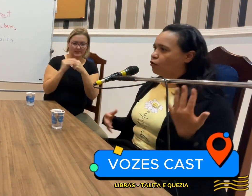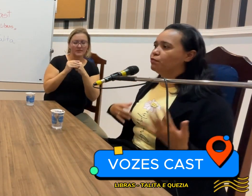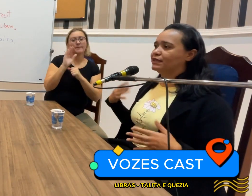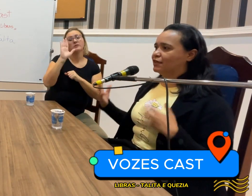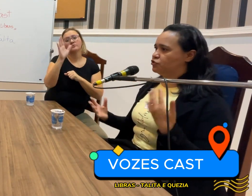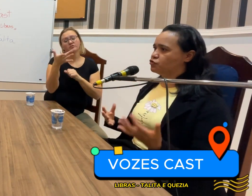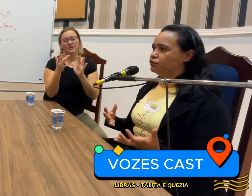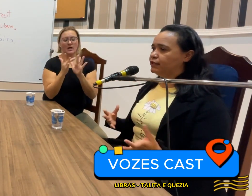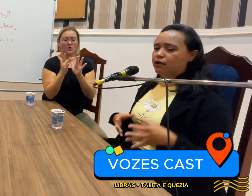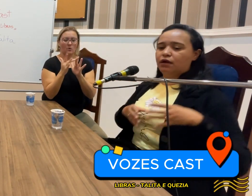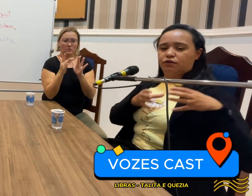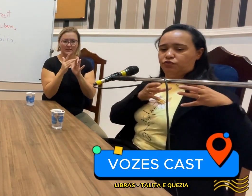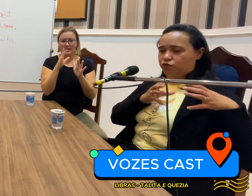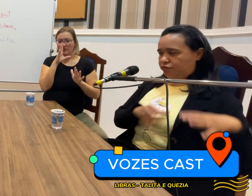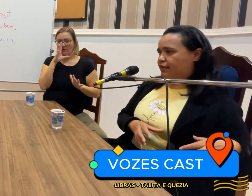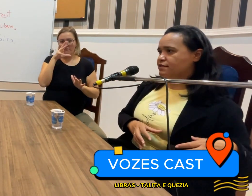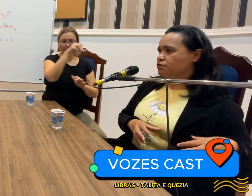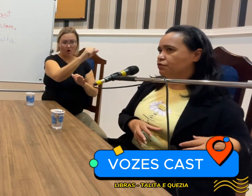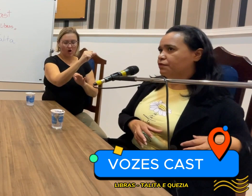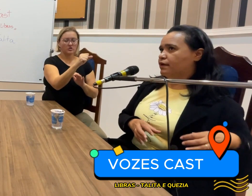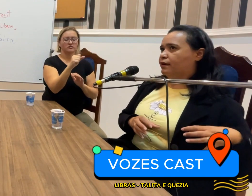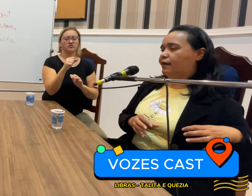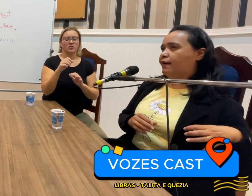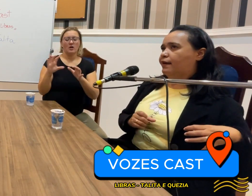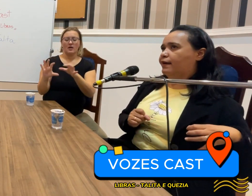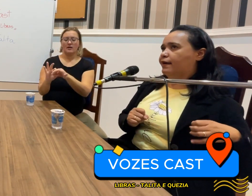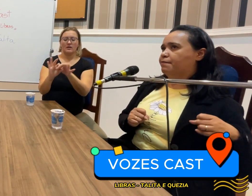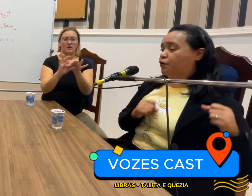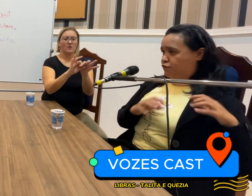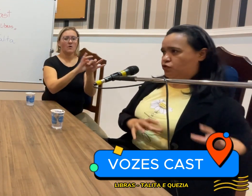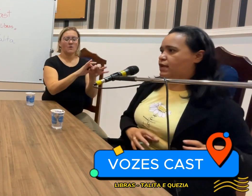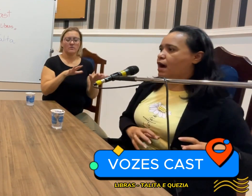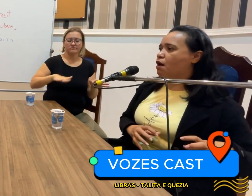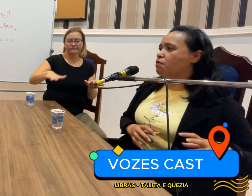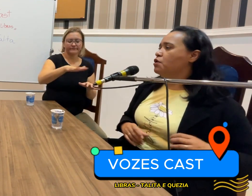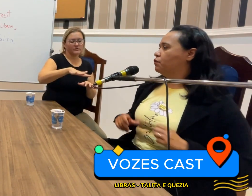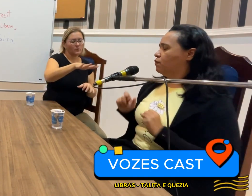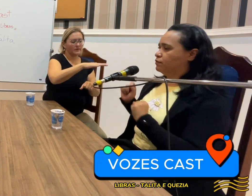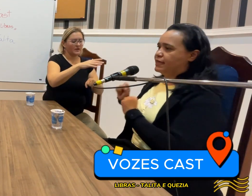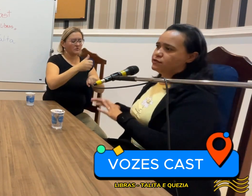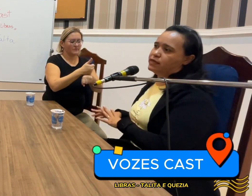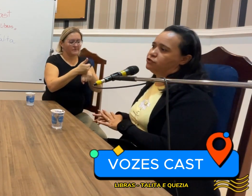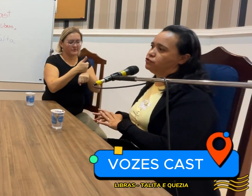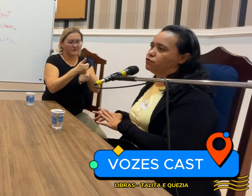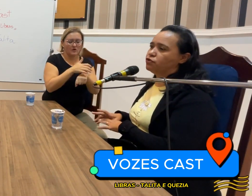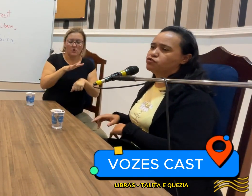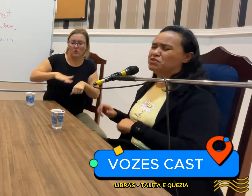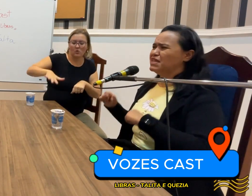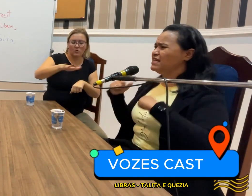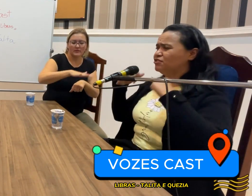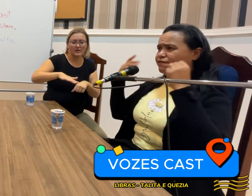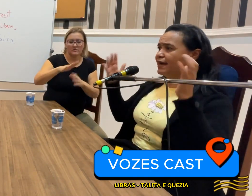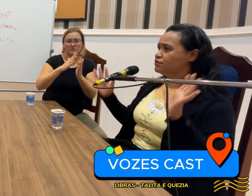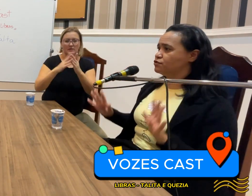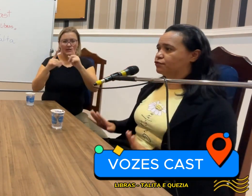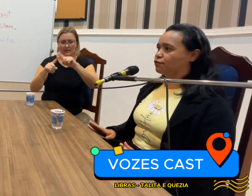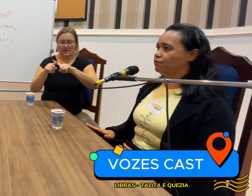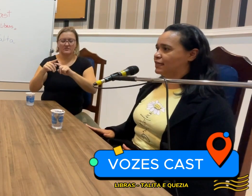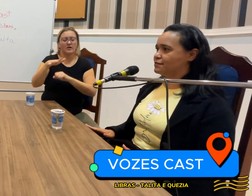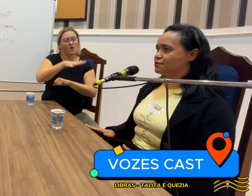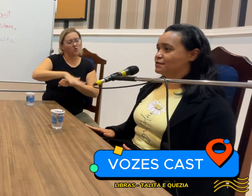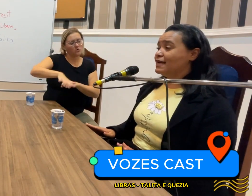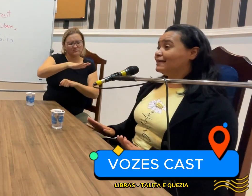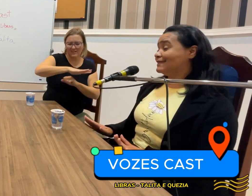contato com a comunidade surda no contexto profissional, no contexto religioso e em diversos